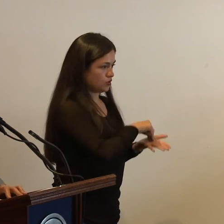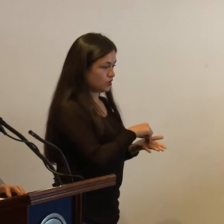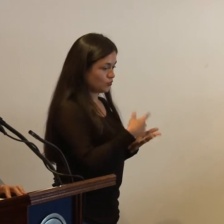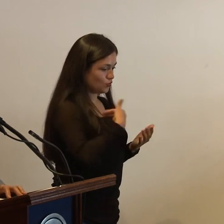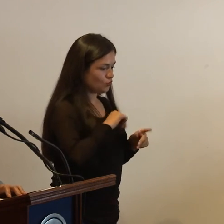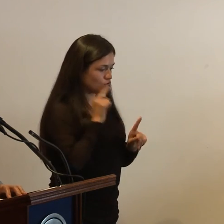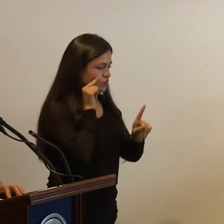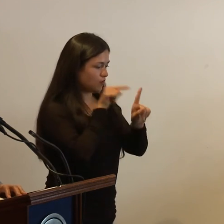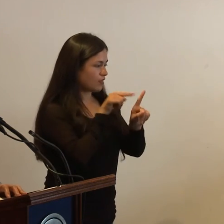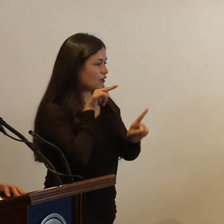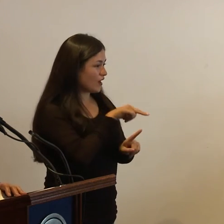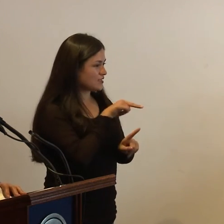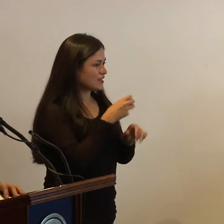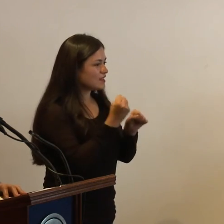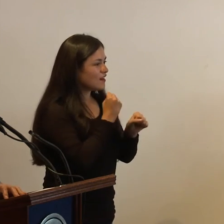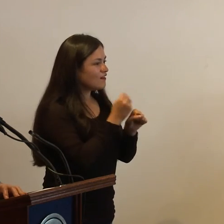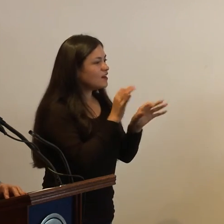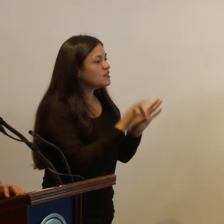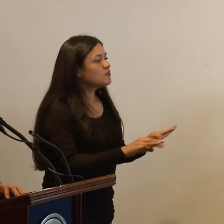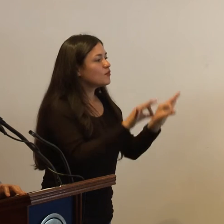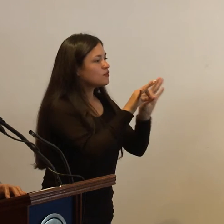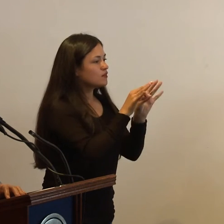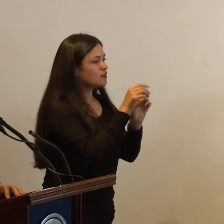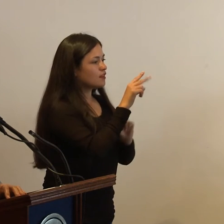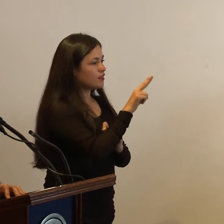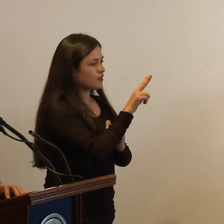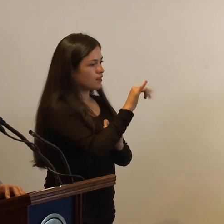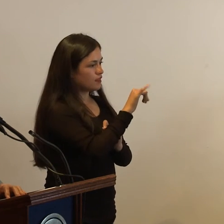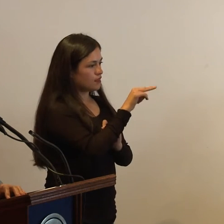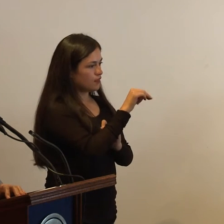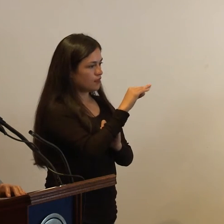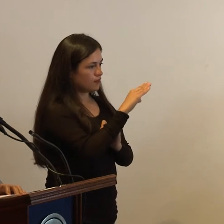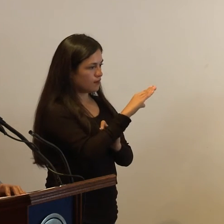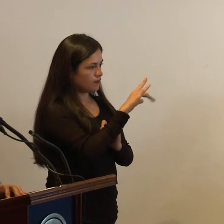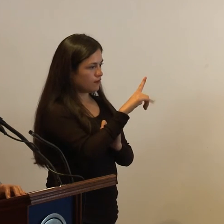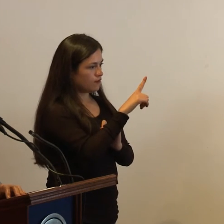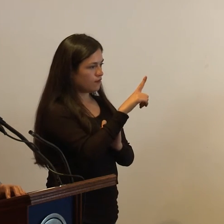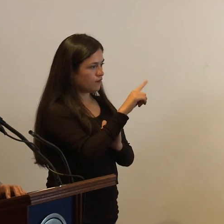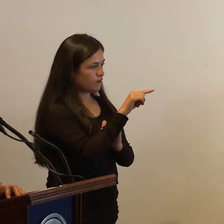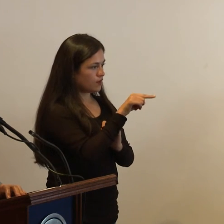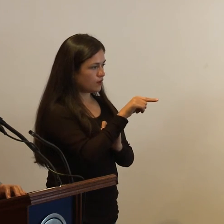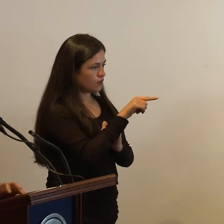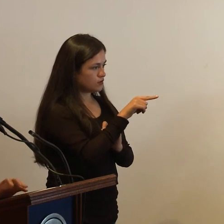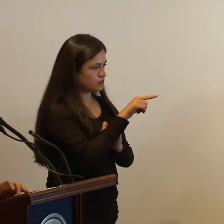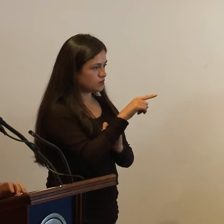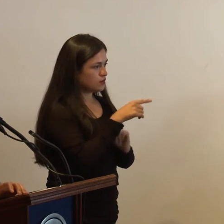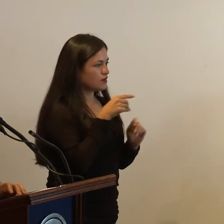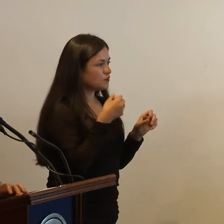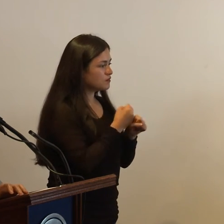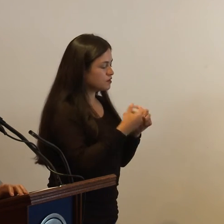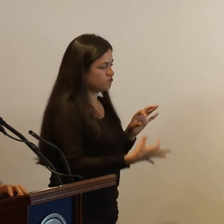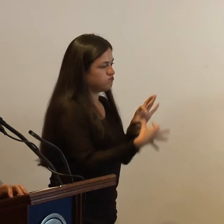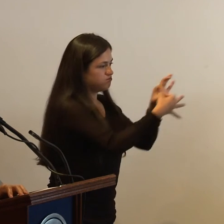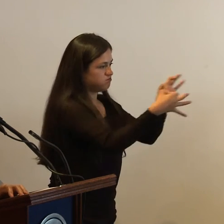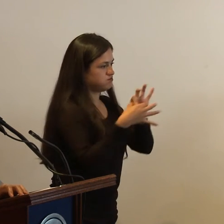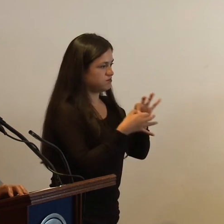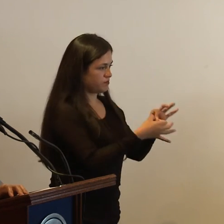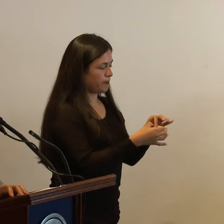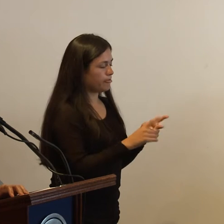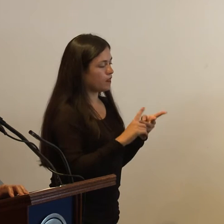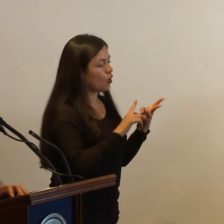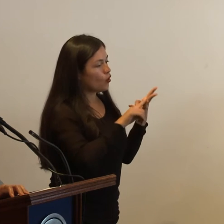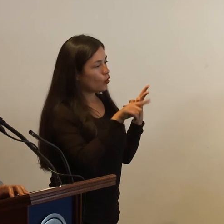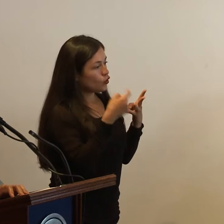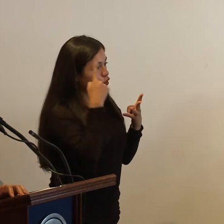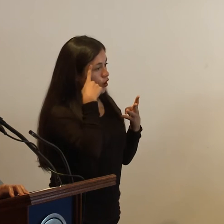allí nos hemos planteado un reto en esta parte del trabajo sobre los vínculos. El otro reto tiene que